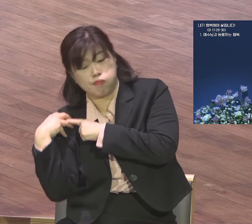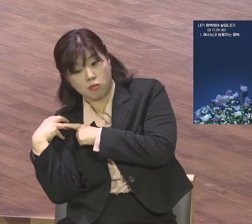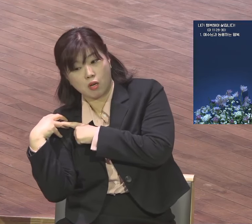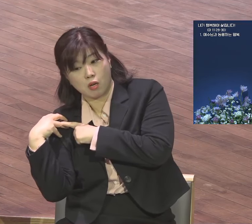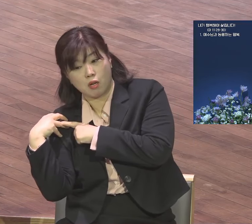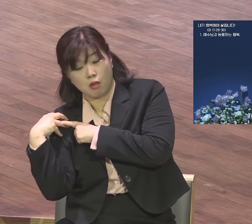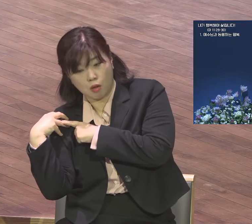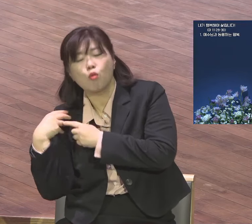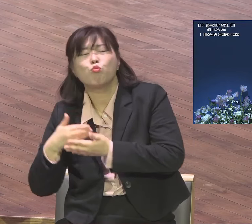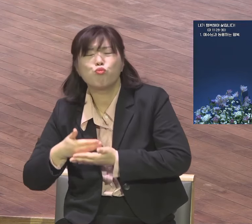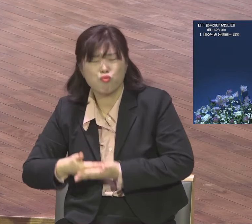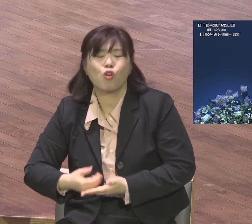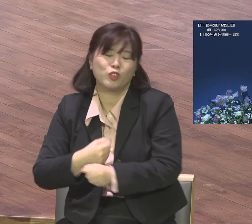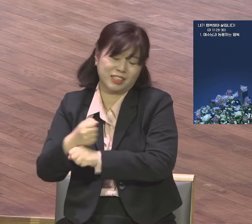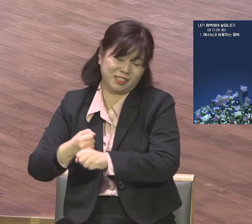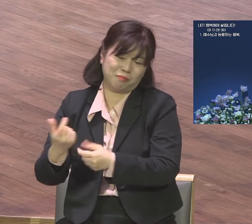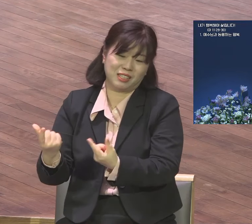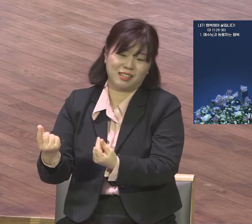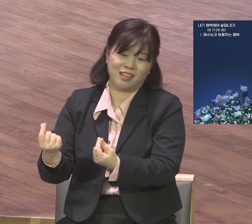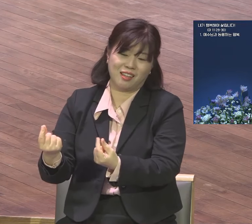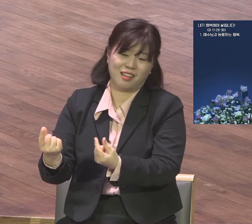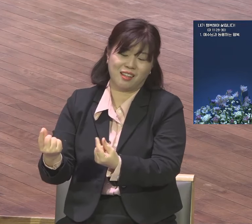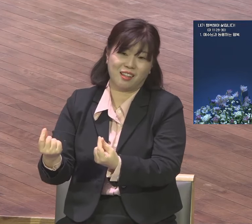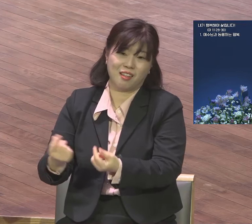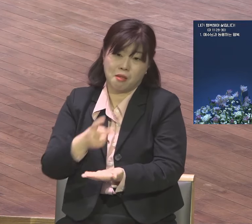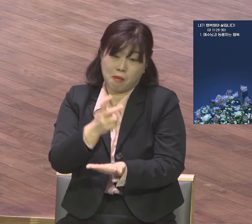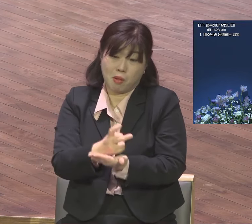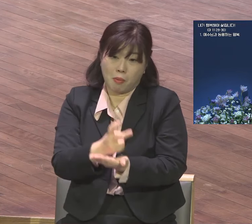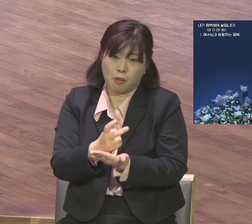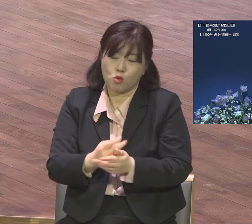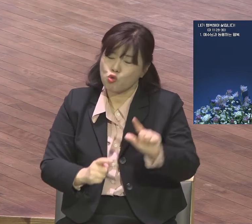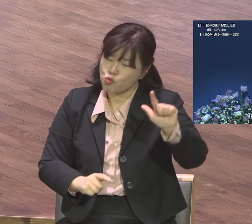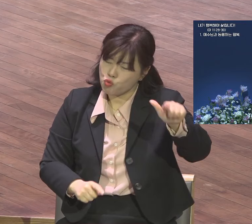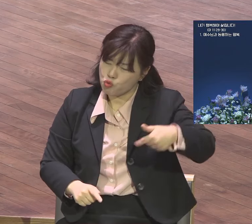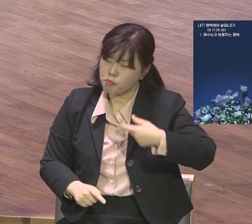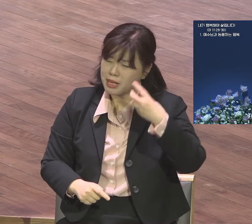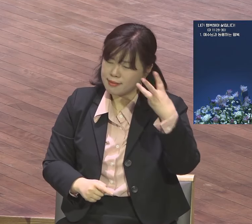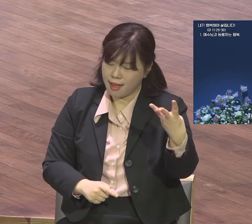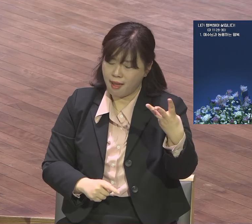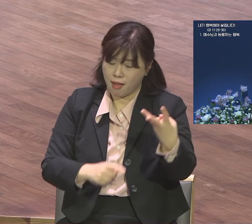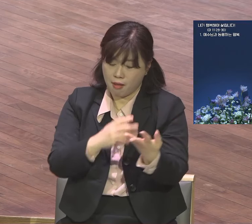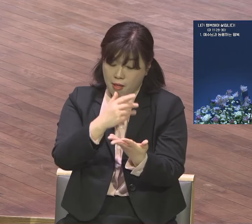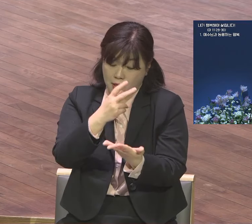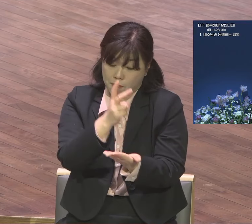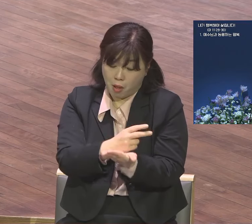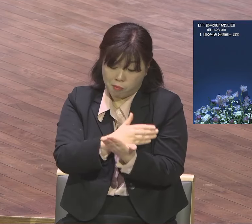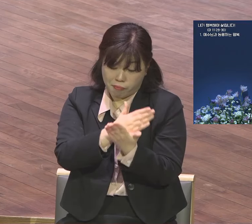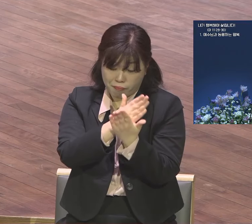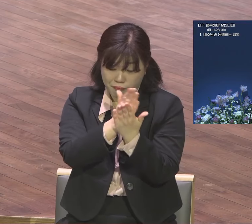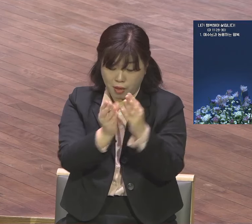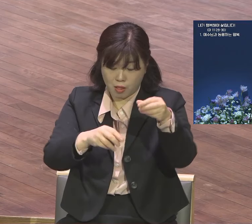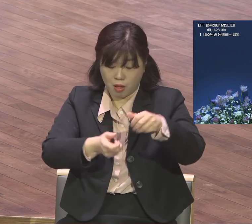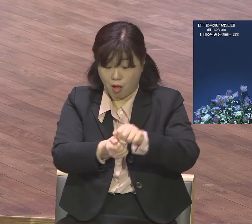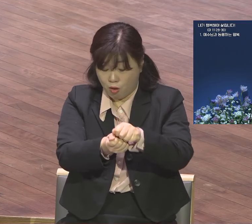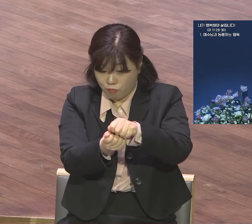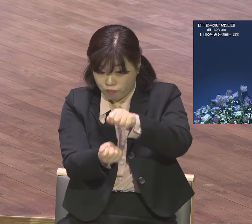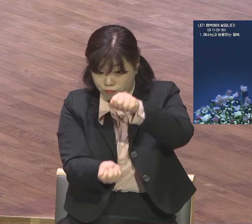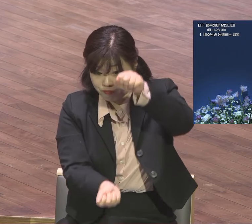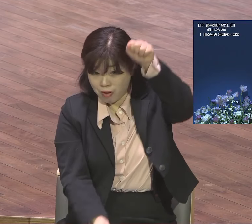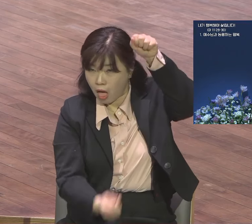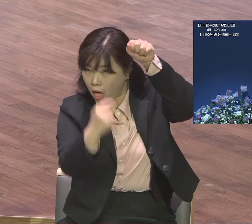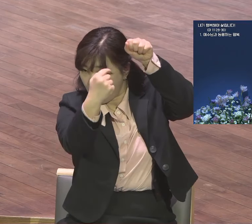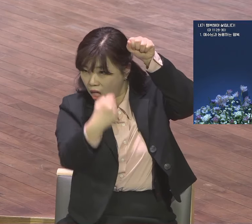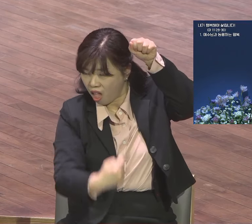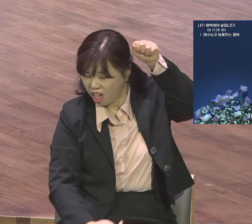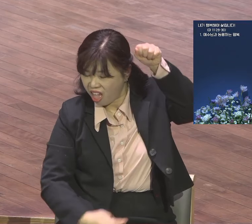왜곡시켜서 613가지의 시행세칙을 만들어서 그것을 지킬 것을 강요했습니다. 무엇 무엇을